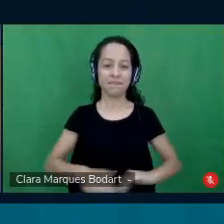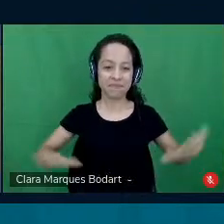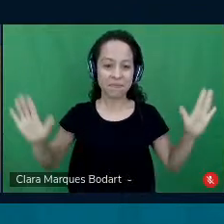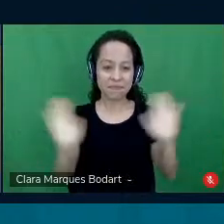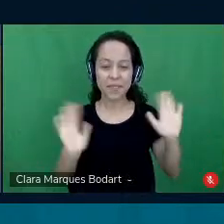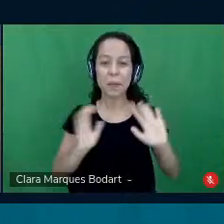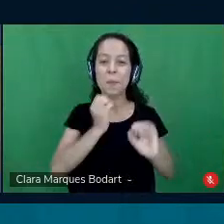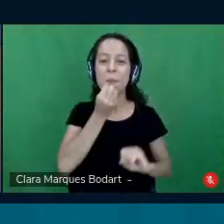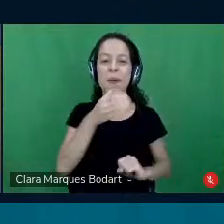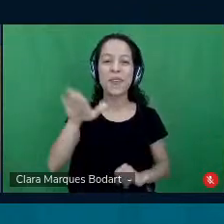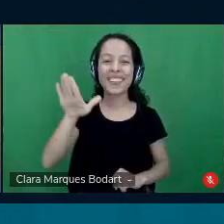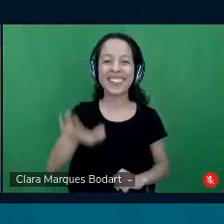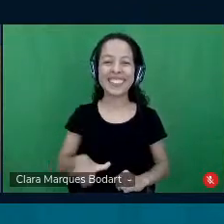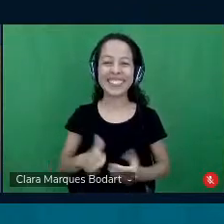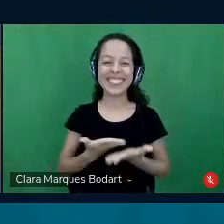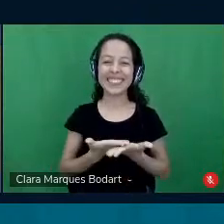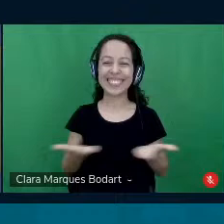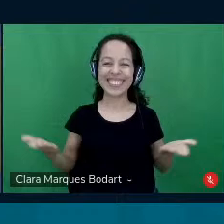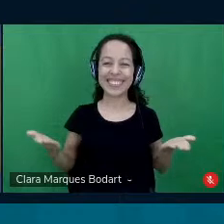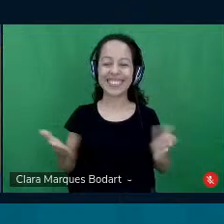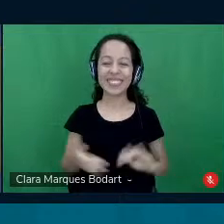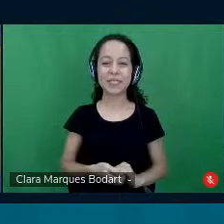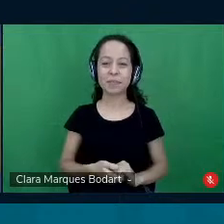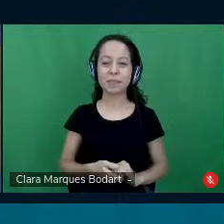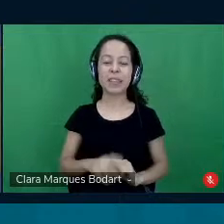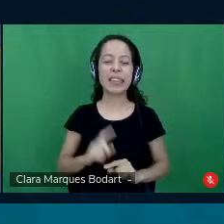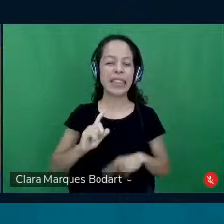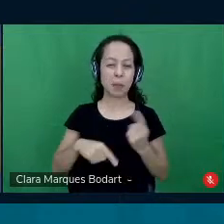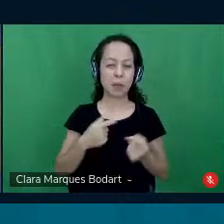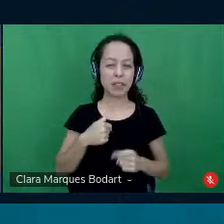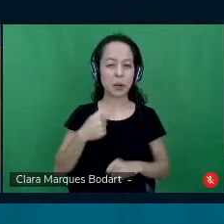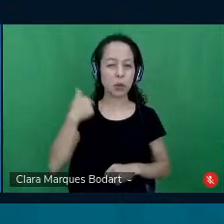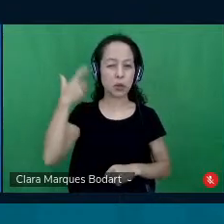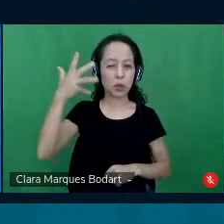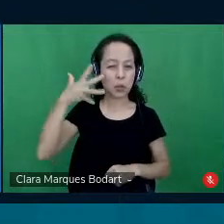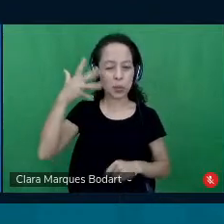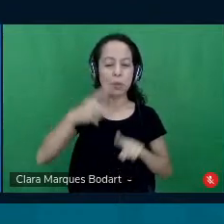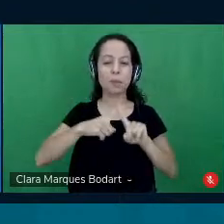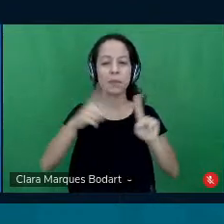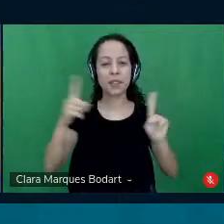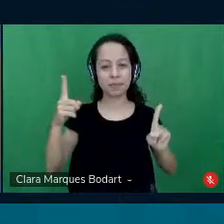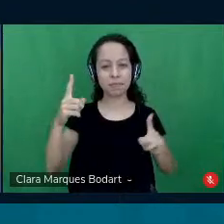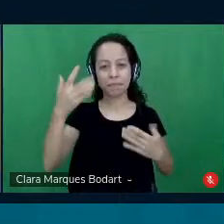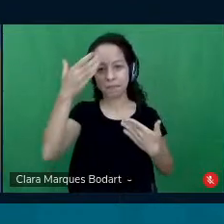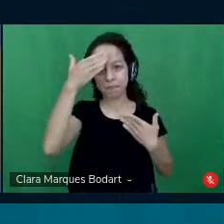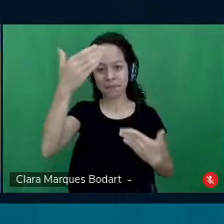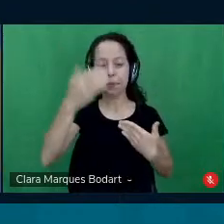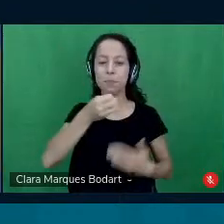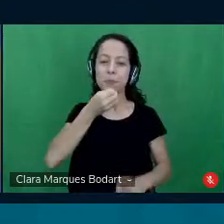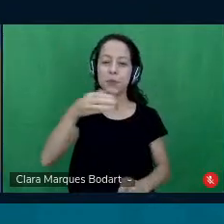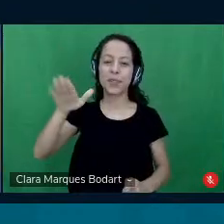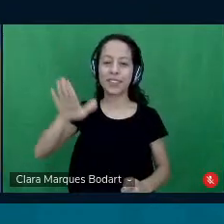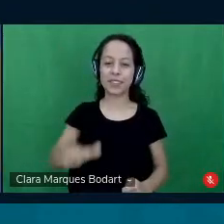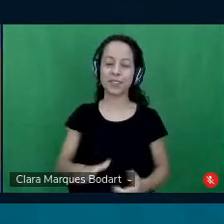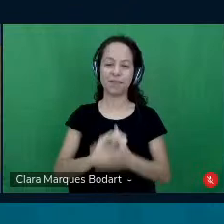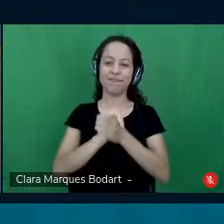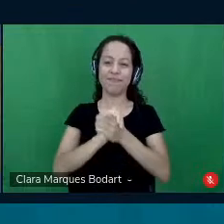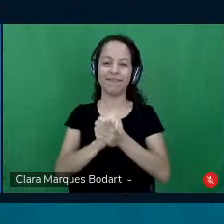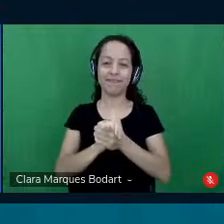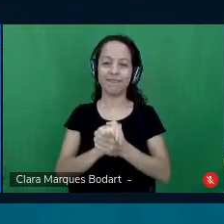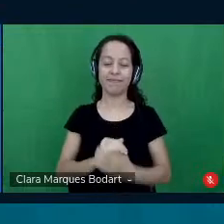Bom, boa tarde a todos. Vamos deixar aí a oportunidade de falar para depois, viu, Temar? Mas deixar uma saudação a